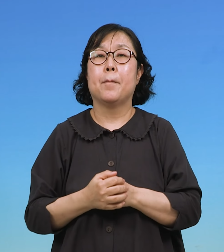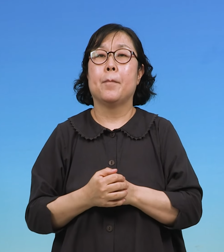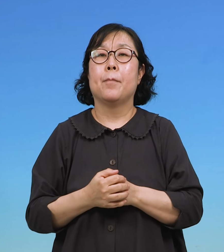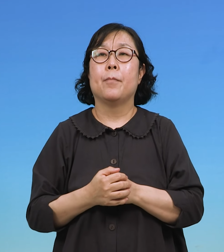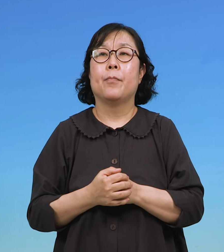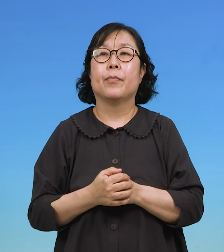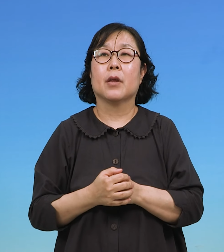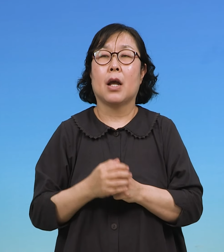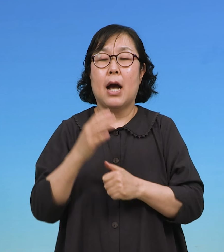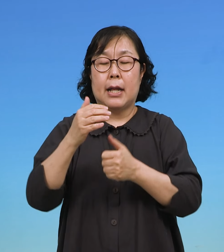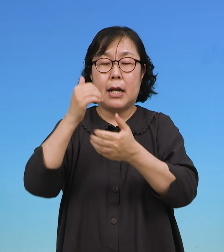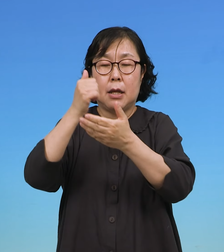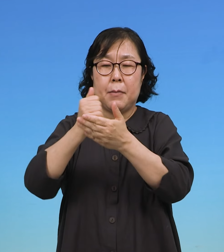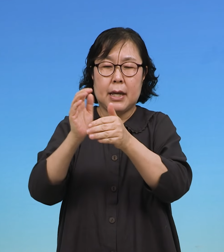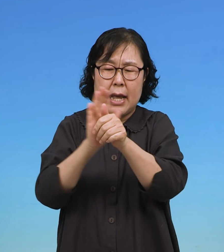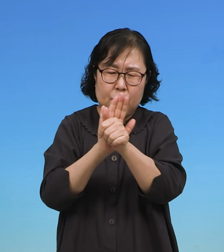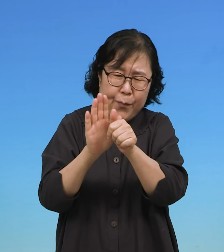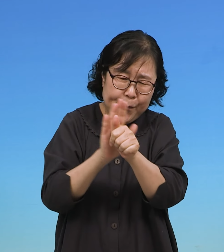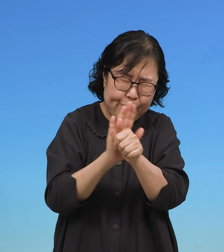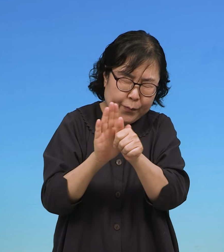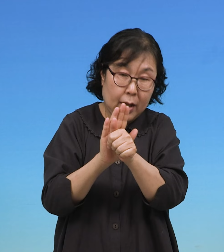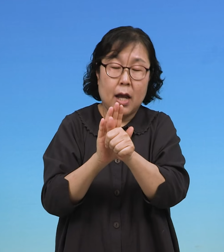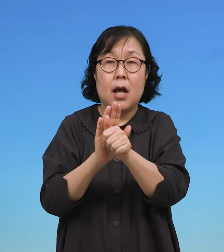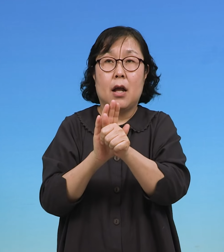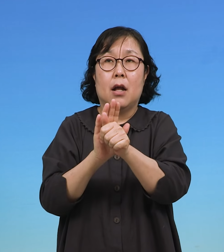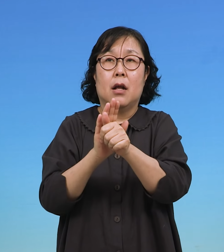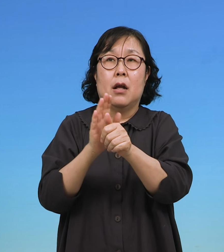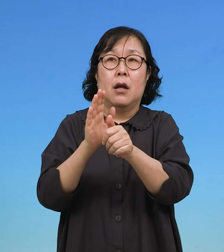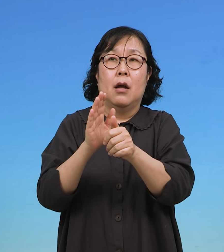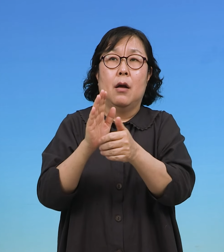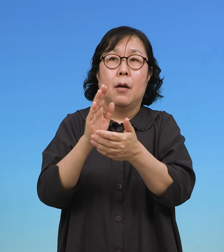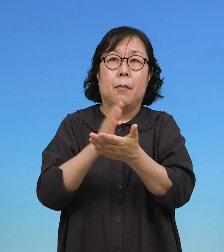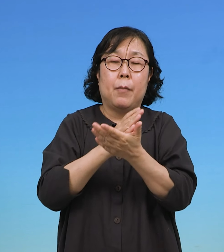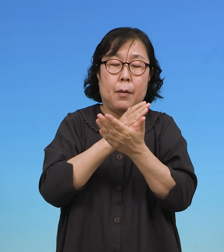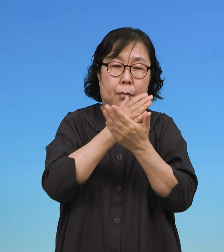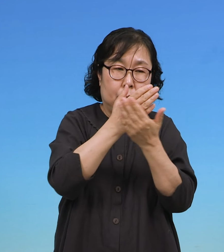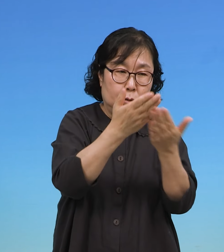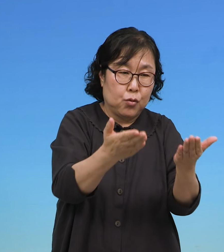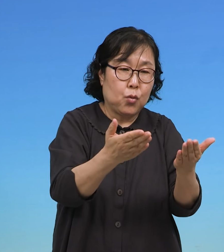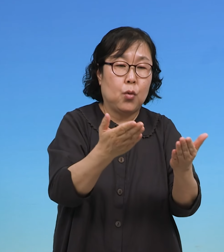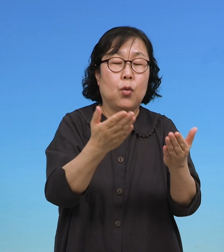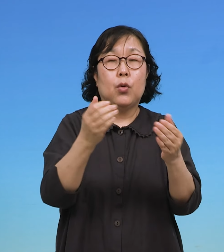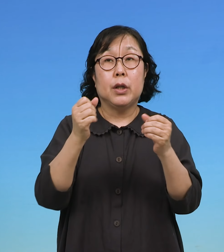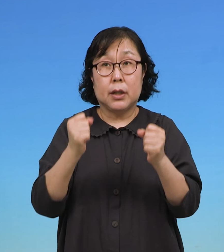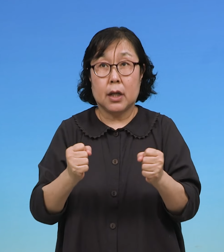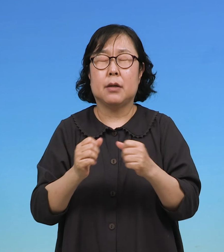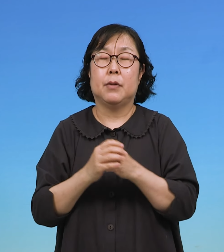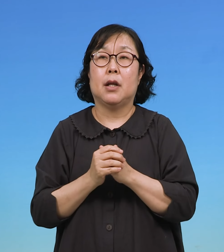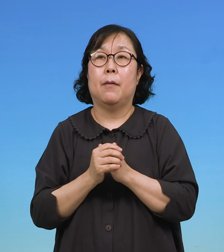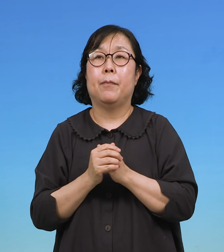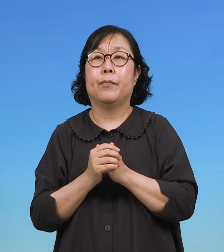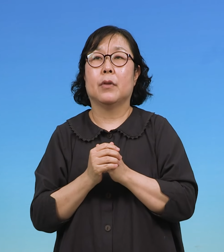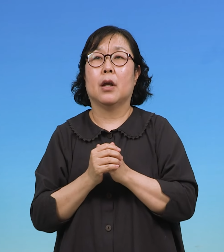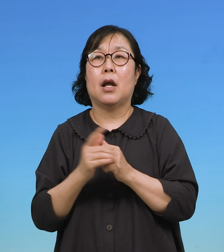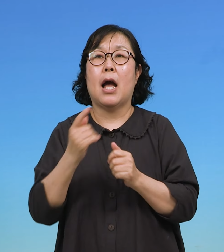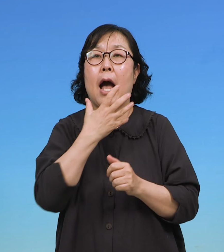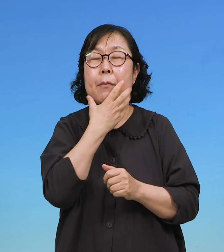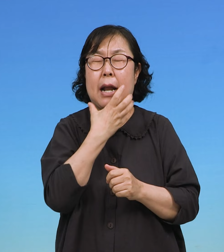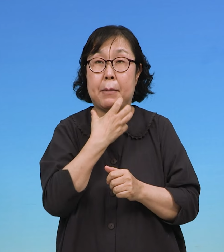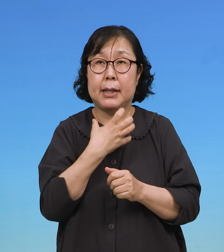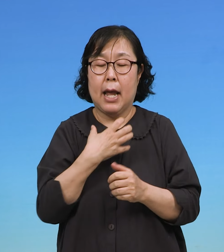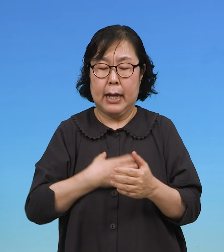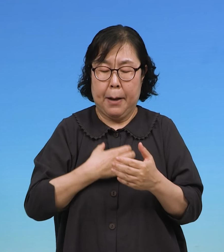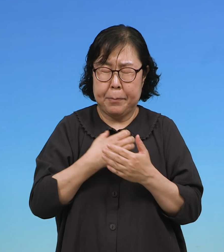하나님의 호의, 환대가 계속 이루어지잖아요. 그러니까 여러분, 아브라함에게 어떤 감격이